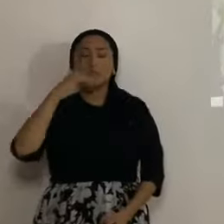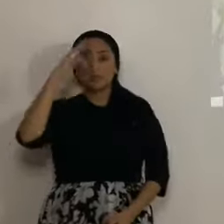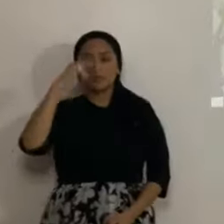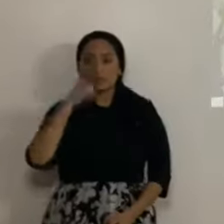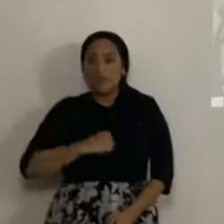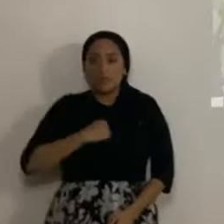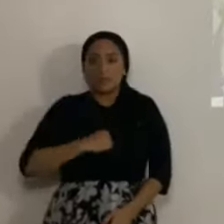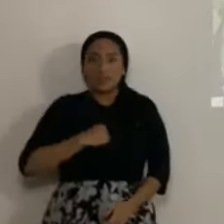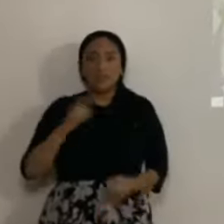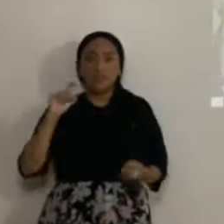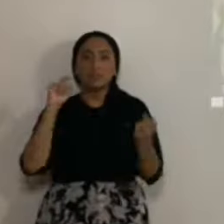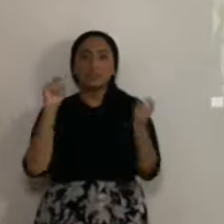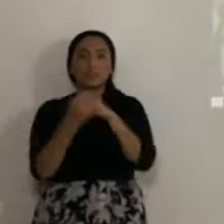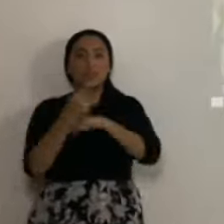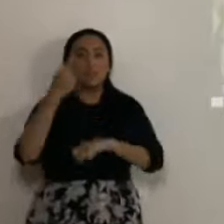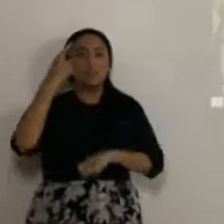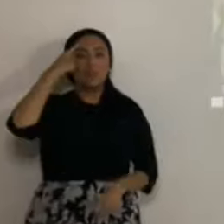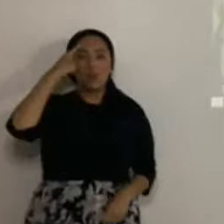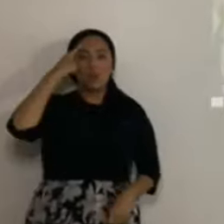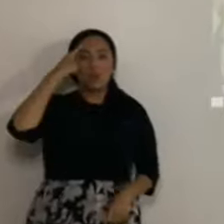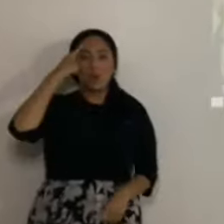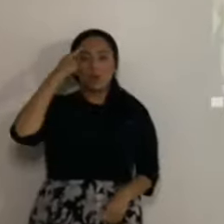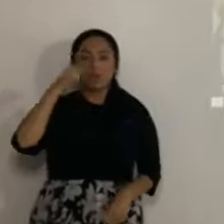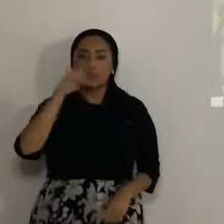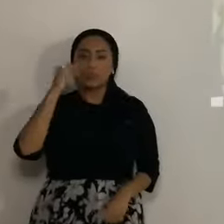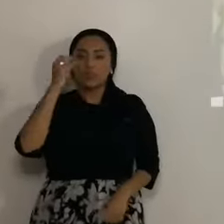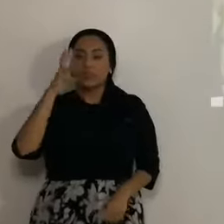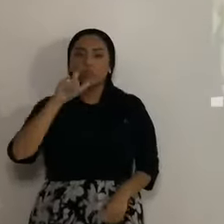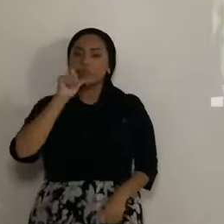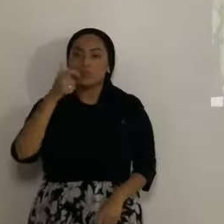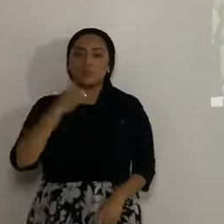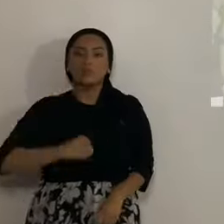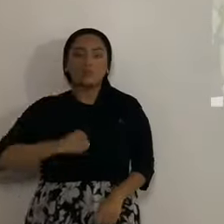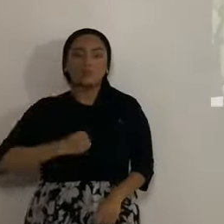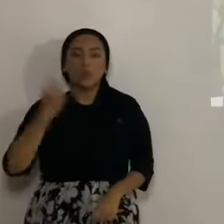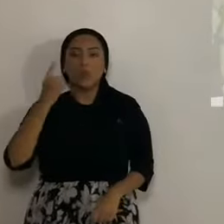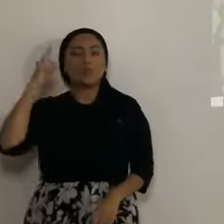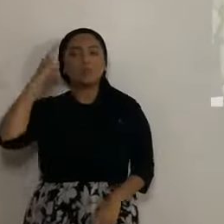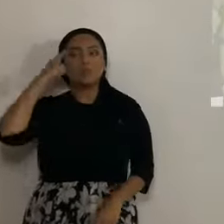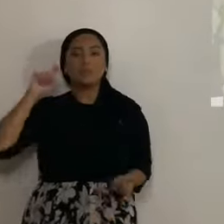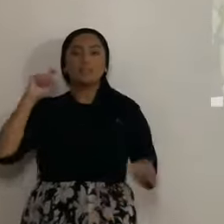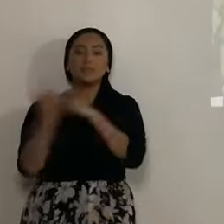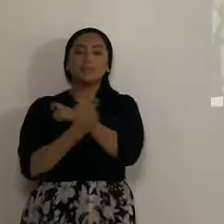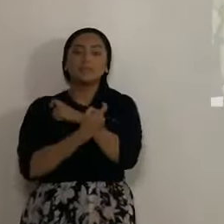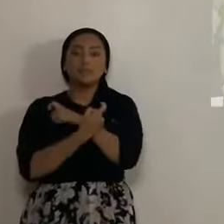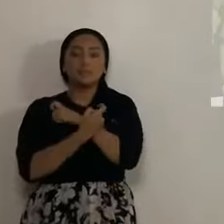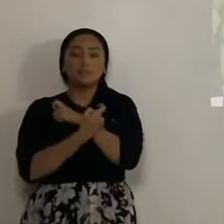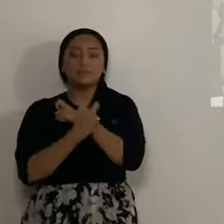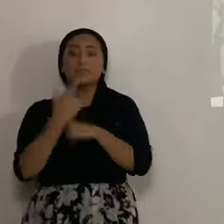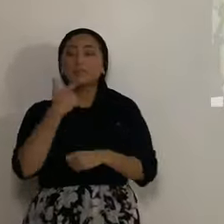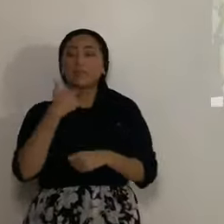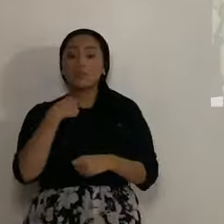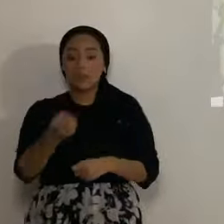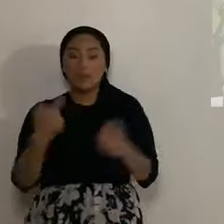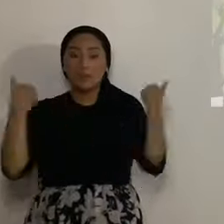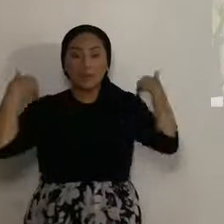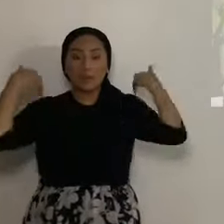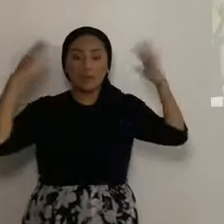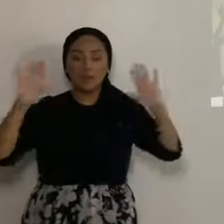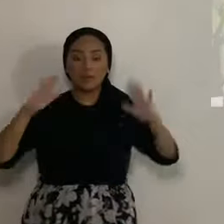se arrepintió, cambió de manera de pensar, porque no tiene por qué arrepentirse de nada. De aquel mal, y dijo al malá, que